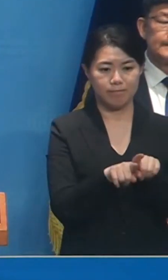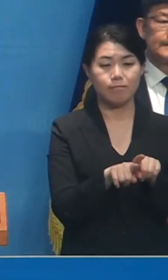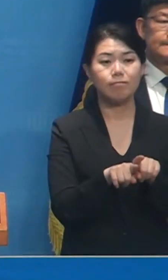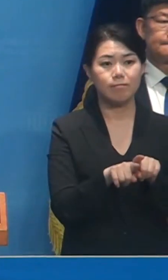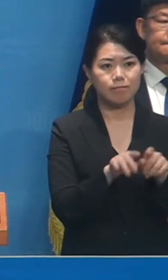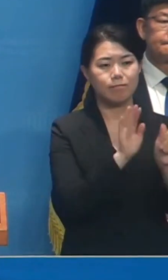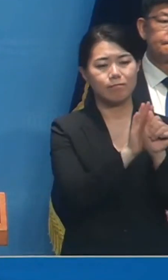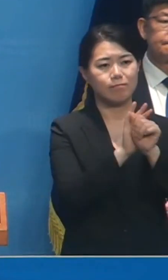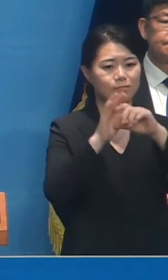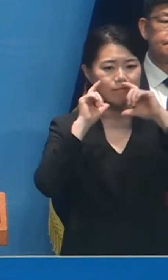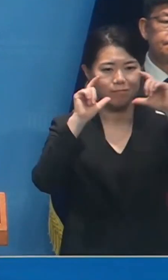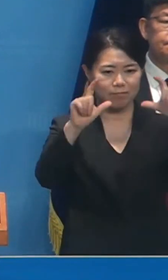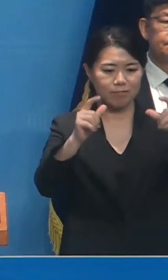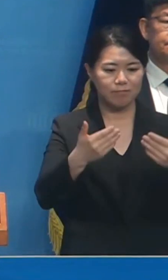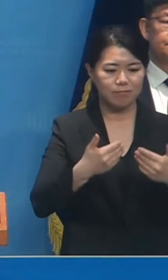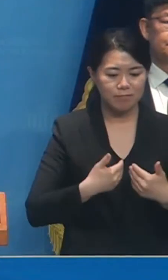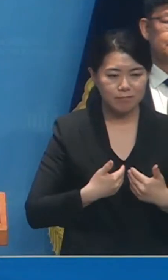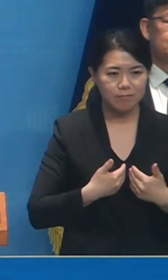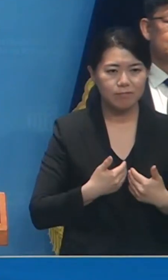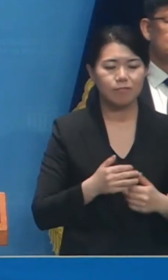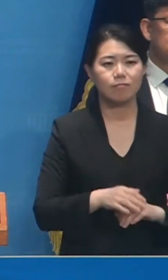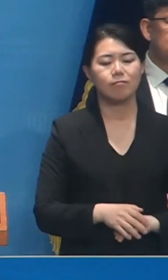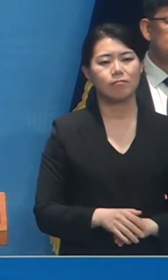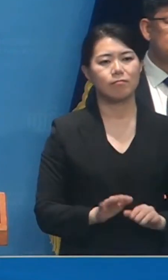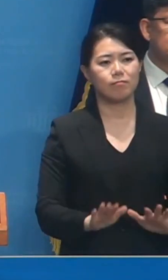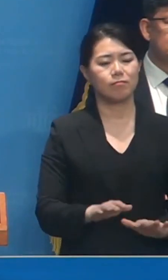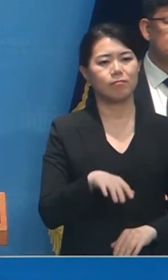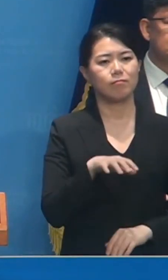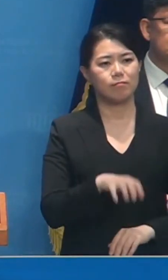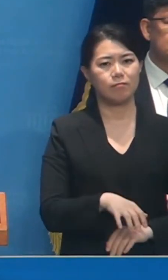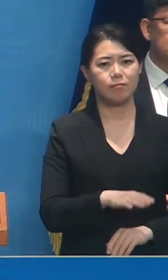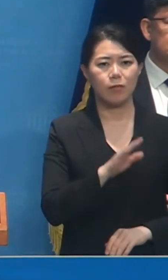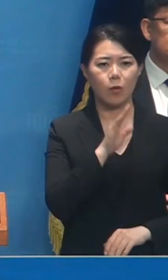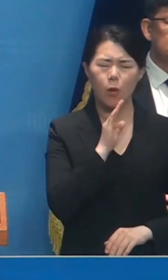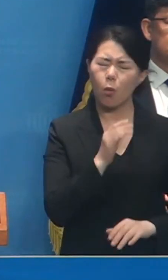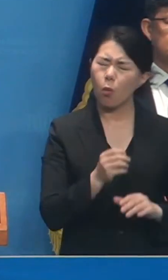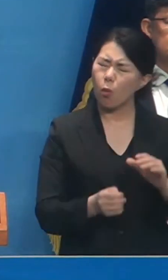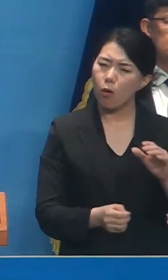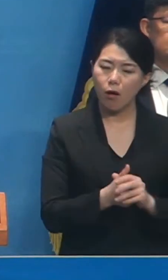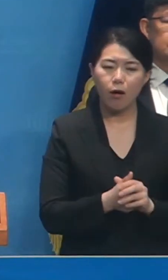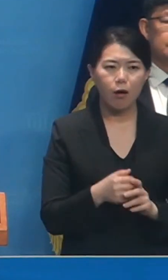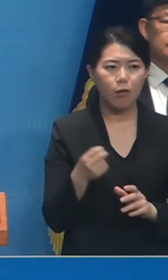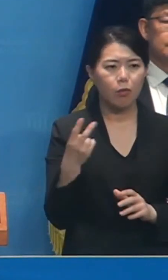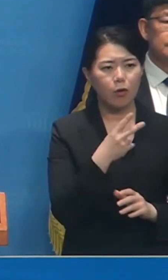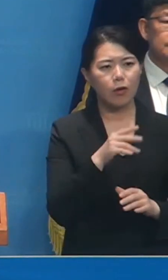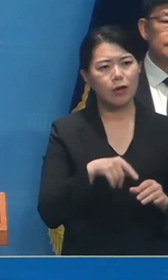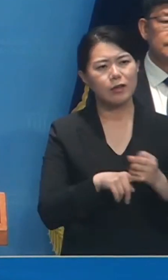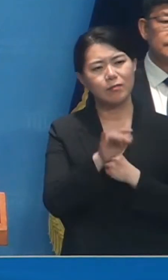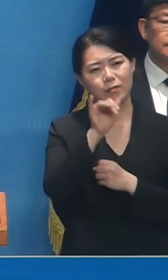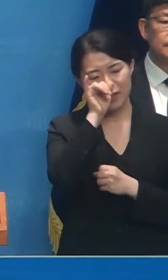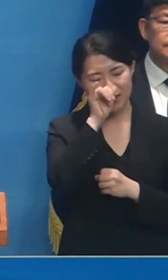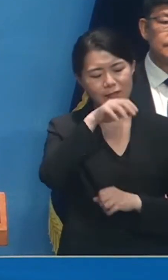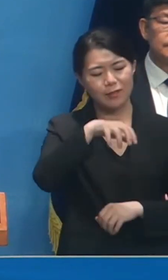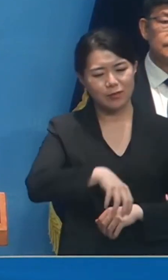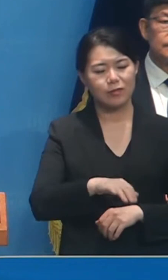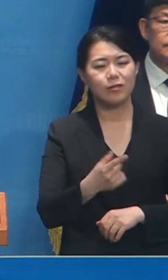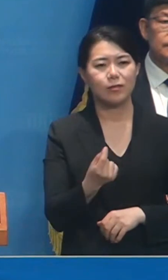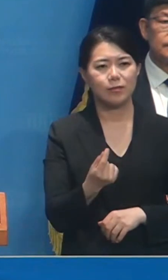동시에 지지를 선언해 준 것에 대해서 오늘 이 자리에 굉장히 드문, 그렇지만 매우 뜻깊은 자리라고